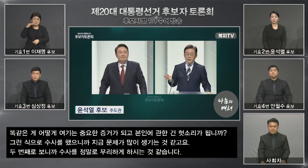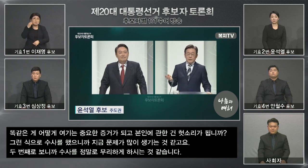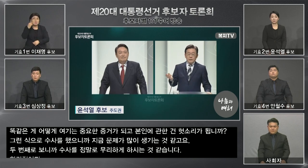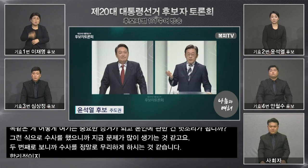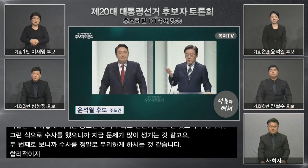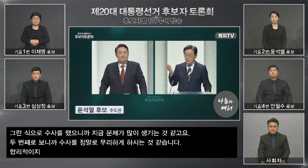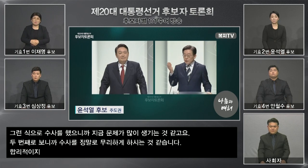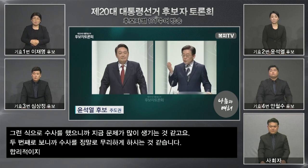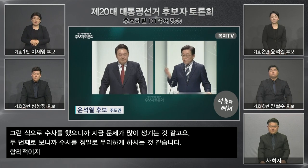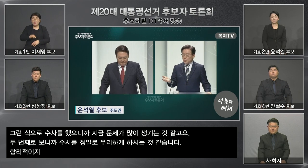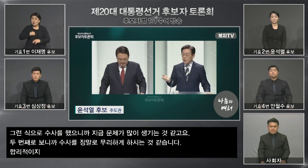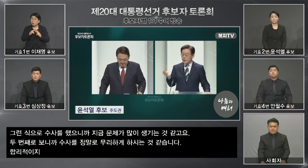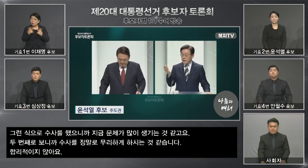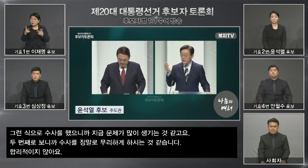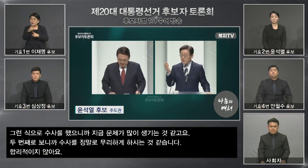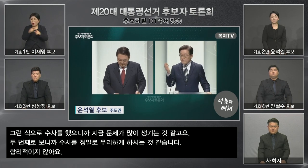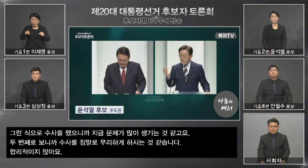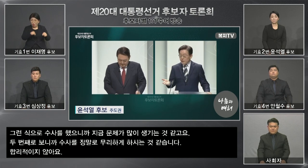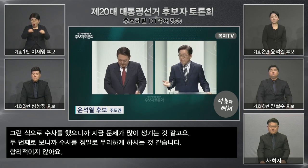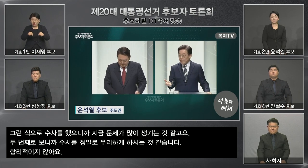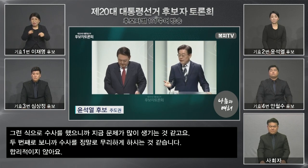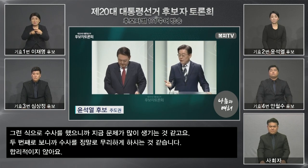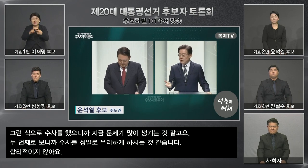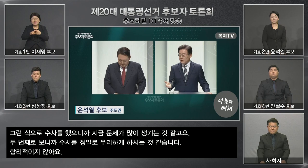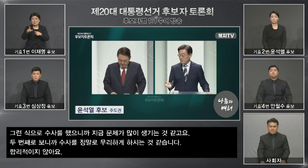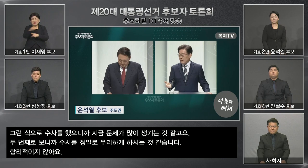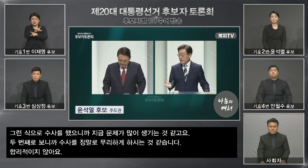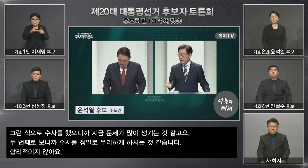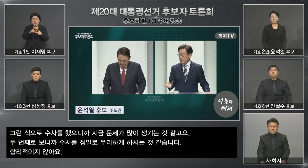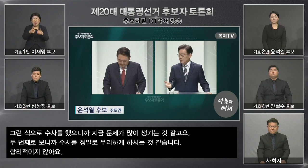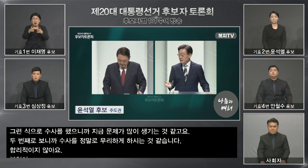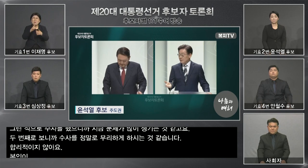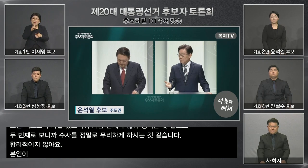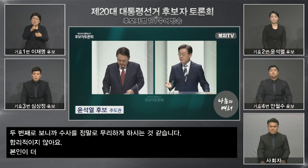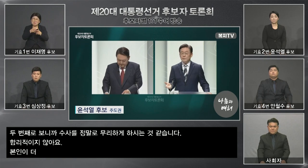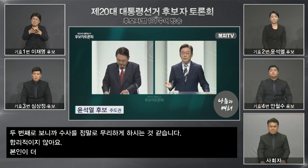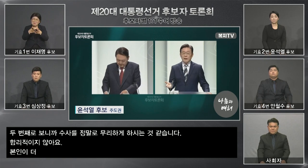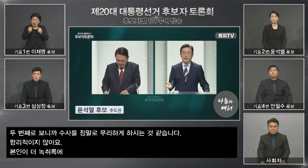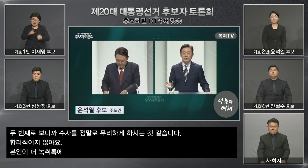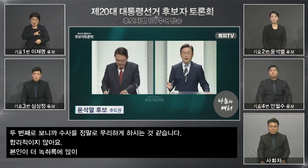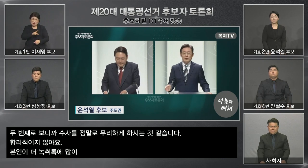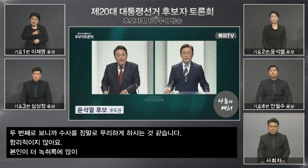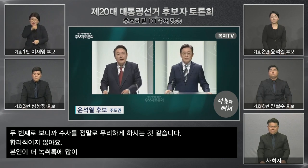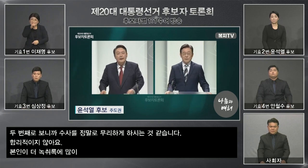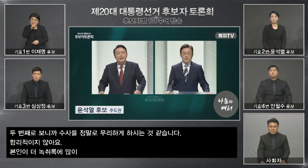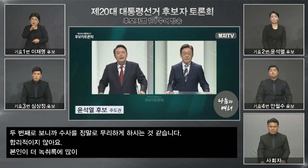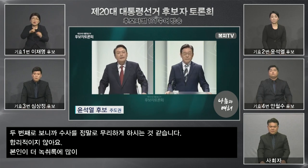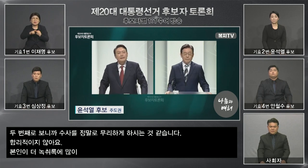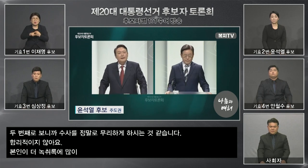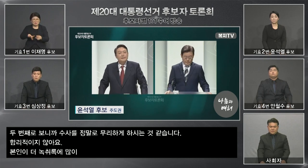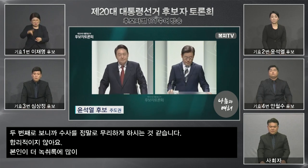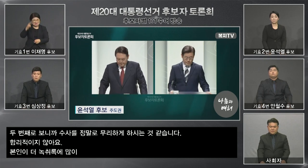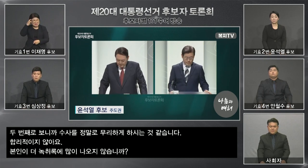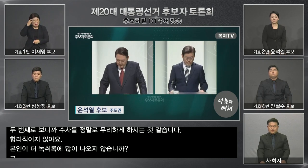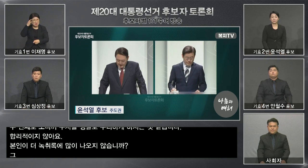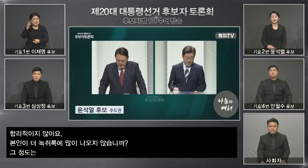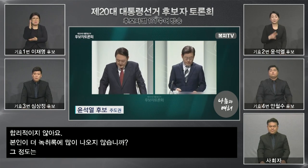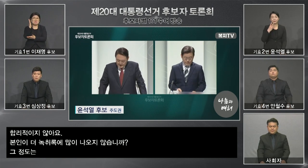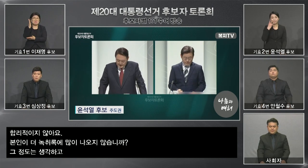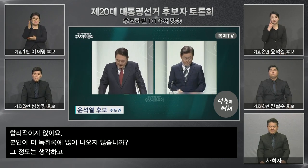본인이 더 녹취록에 더 극렬하게 많이 나오지 않습니까? 그 점 좀 생각 좀 하고 말씀하십시오. 네.